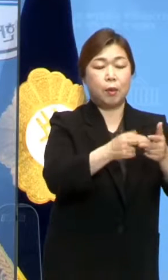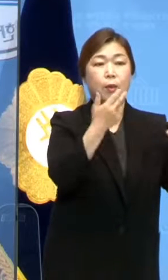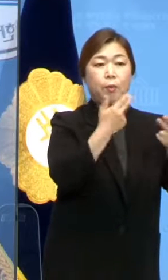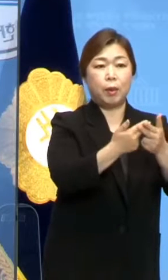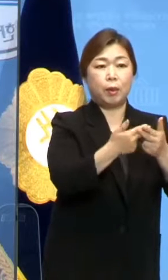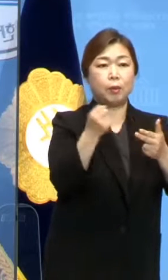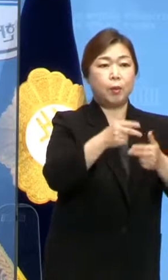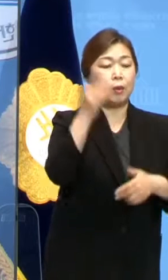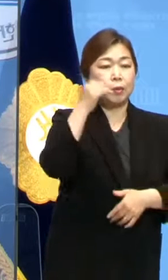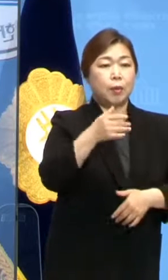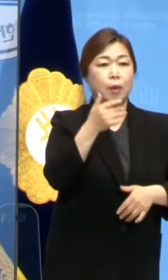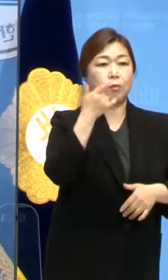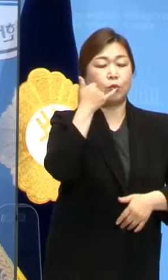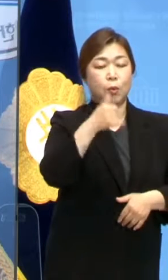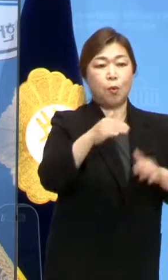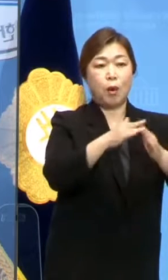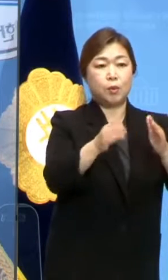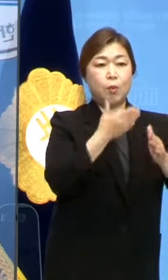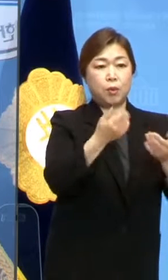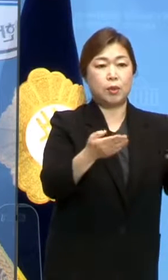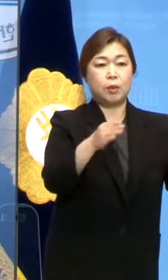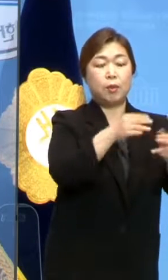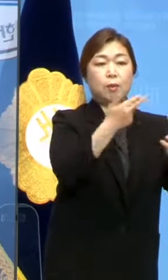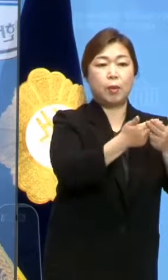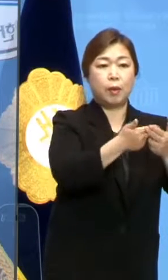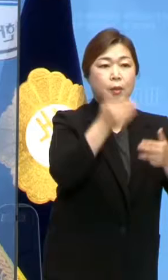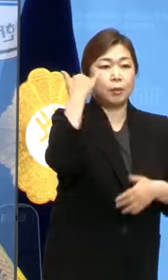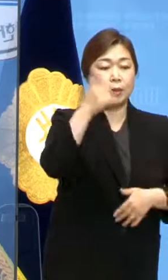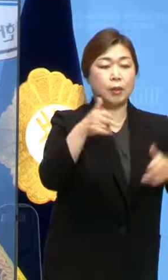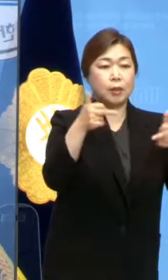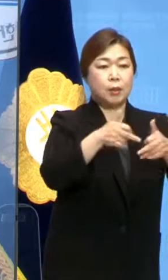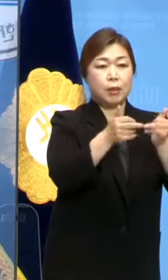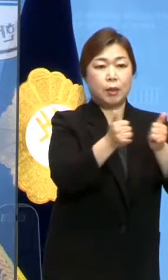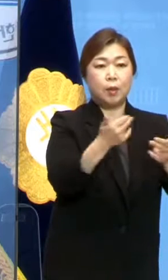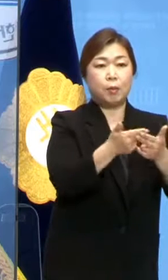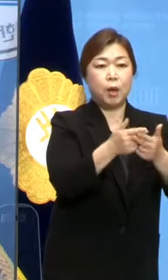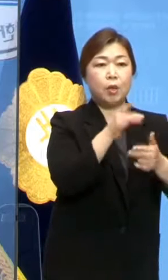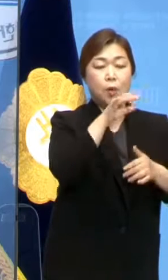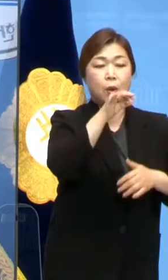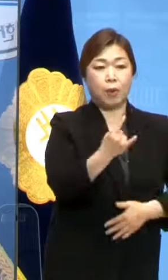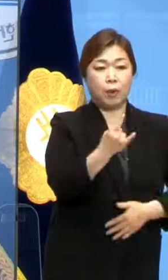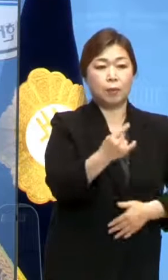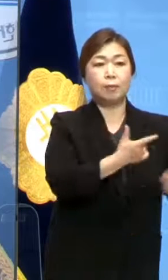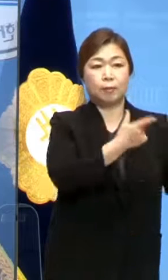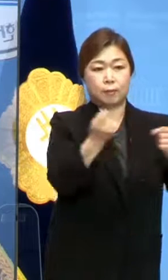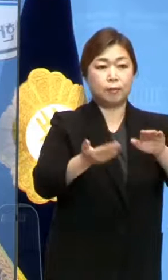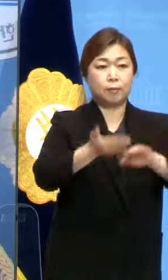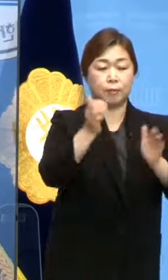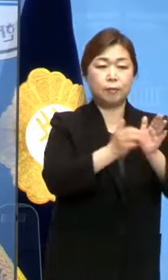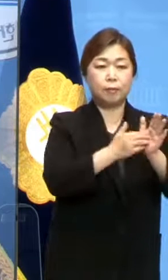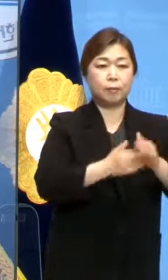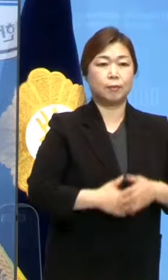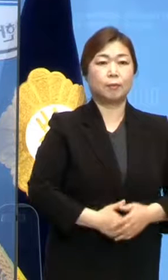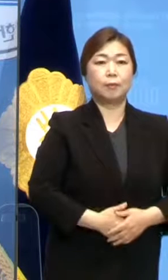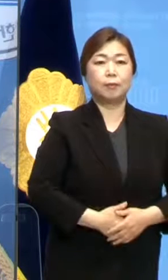한국 한부모가족 복지시설 협회 한국지체장애인협회 중앙에 이사입니다